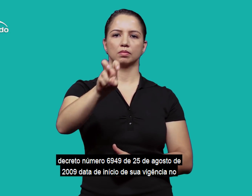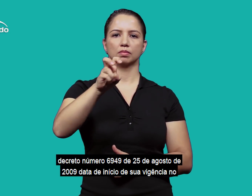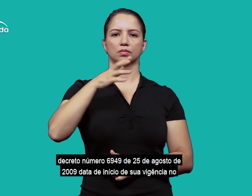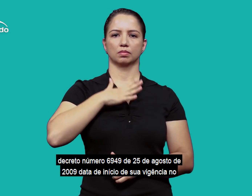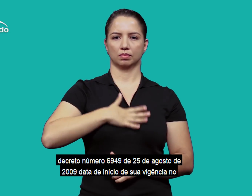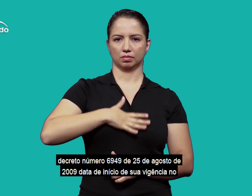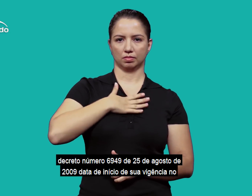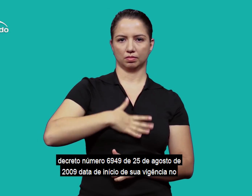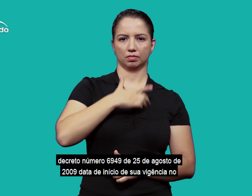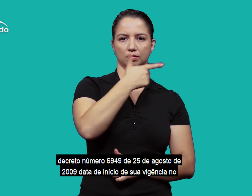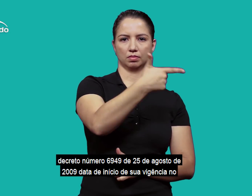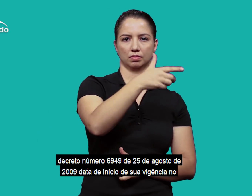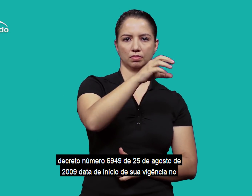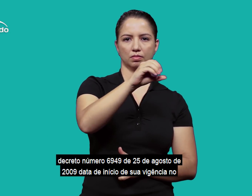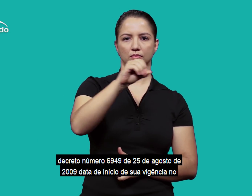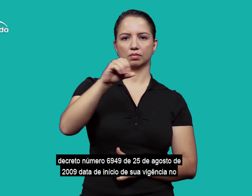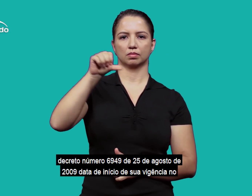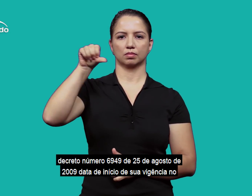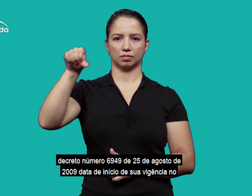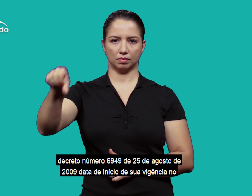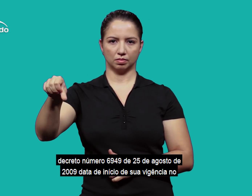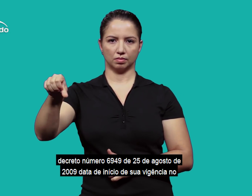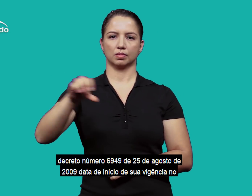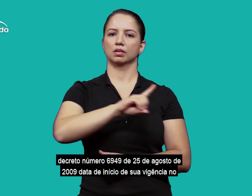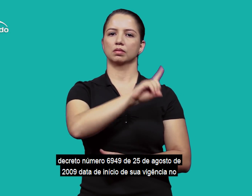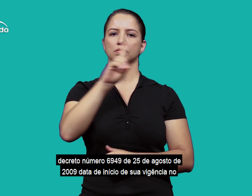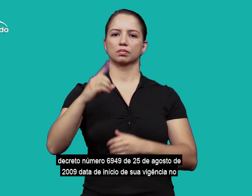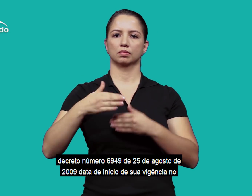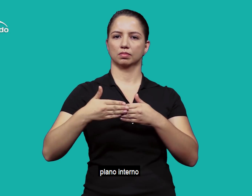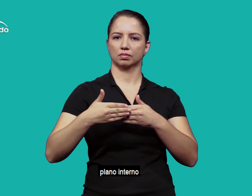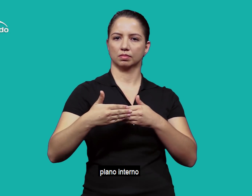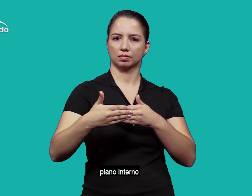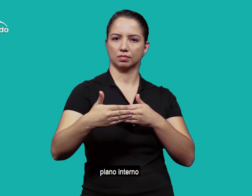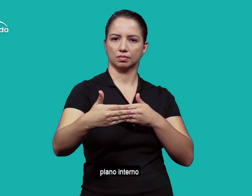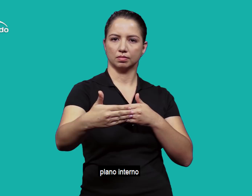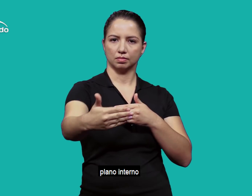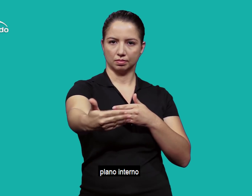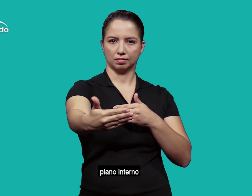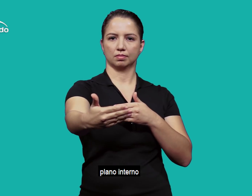2009 data de início de sua vigência no plano interno